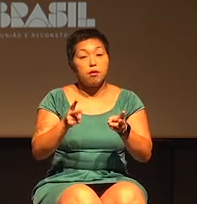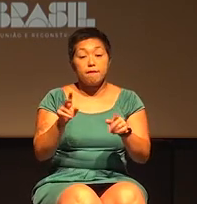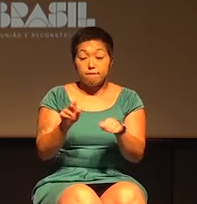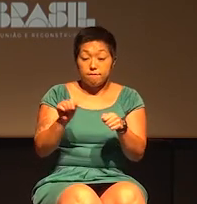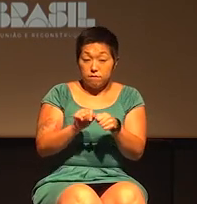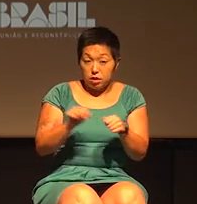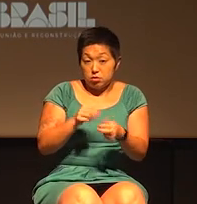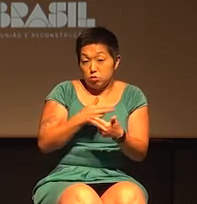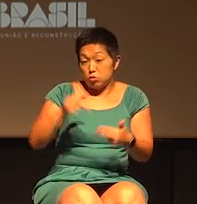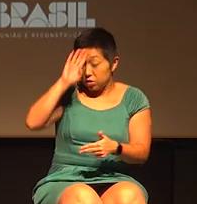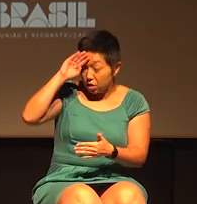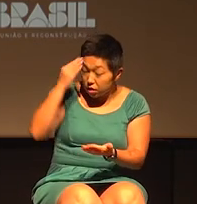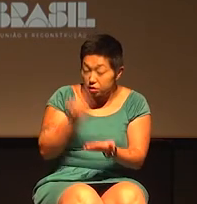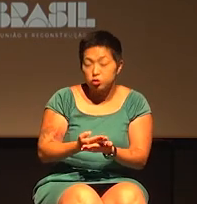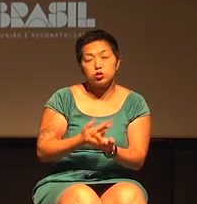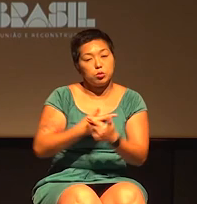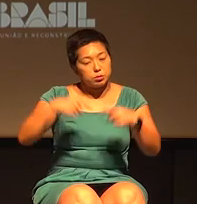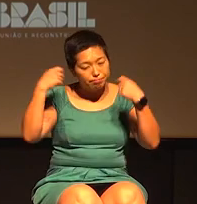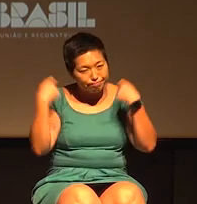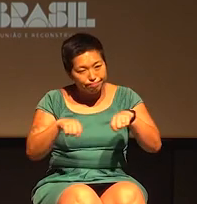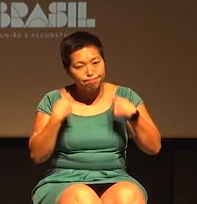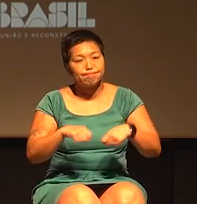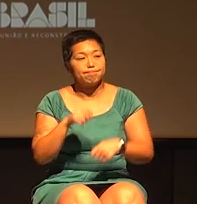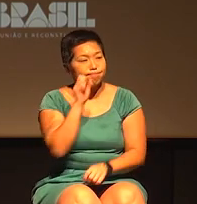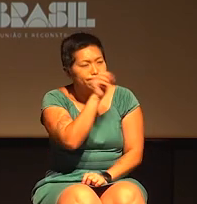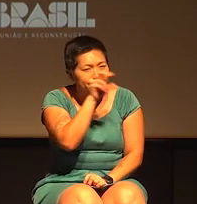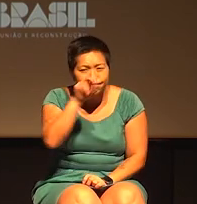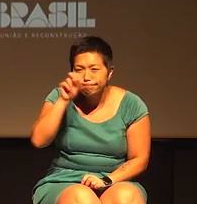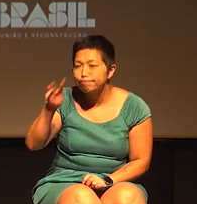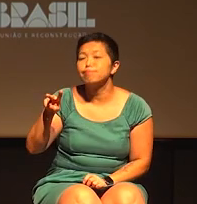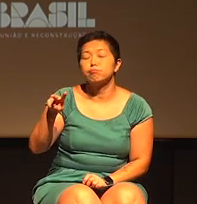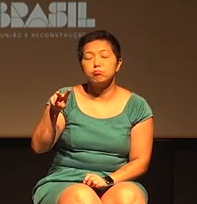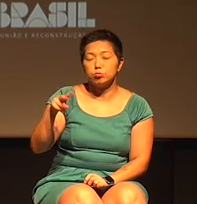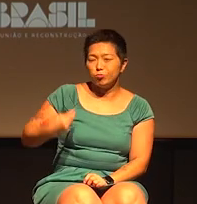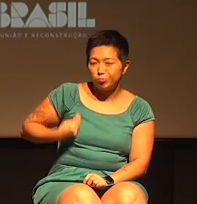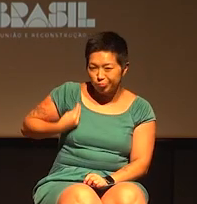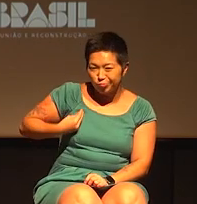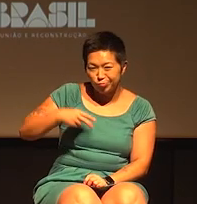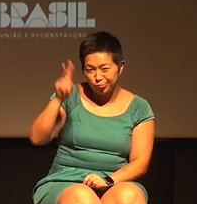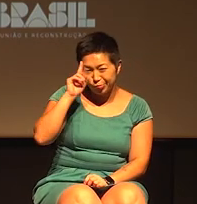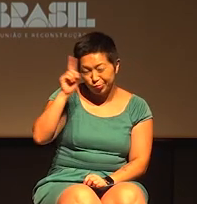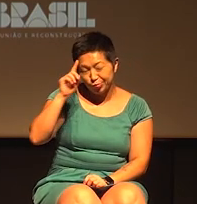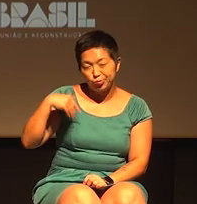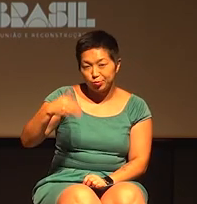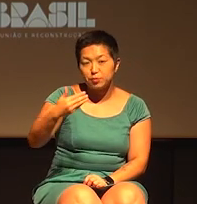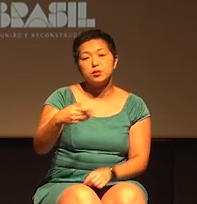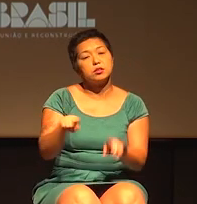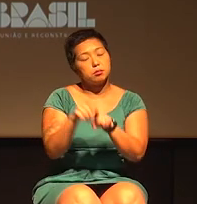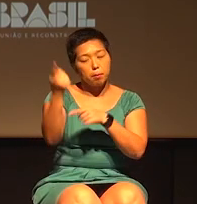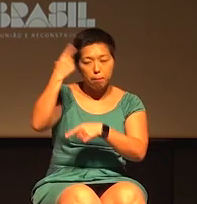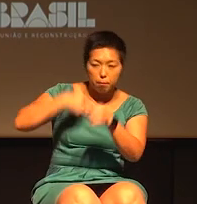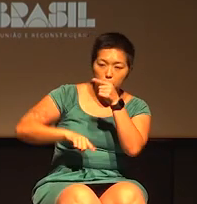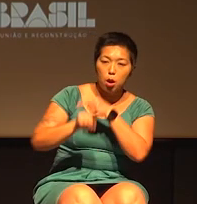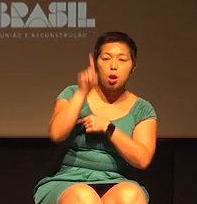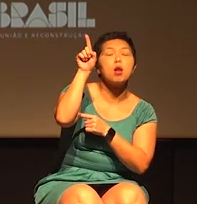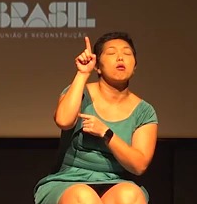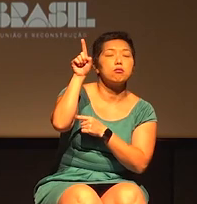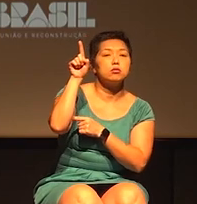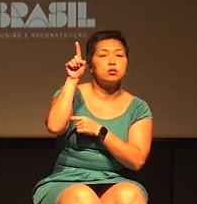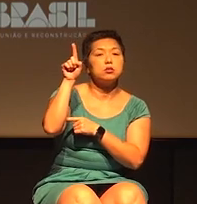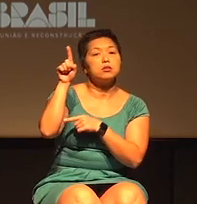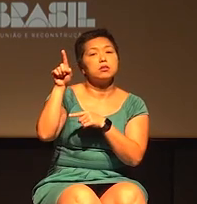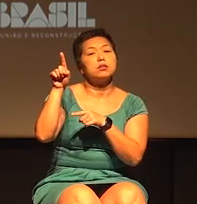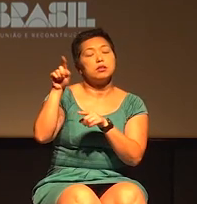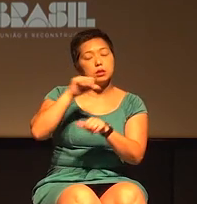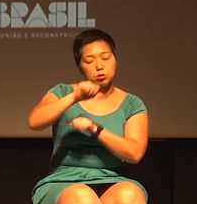acredita o que é necessário que a gente vive a gente V na linha de frente e para prosperar e fazer realmente as